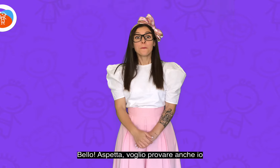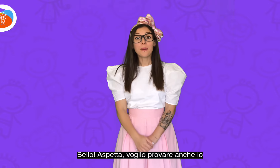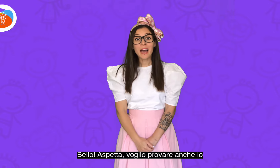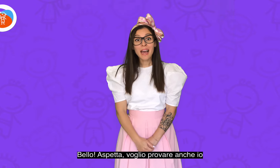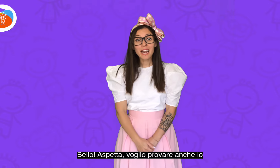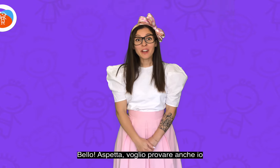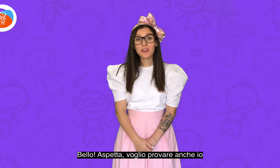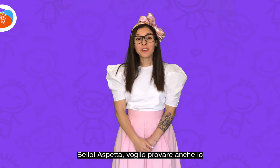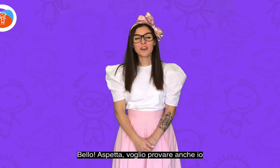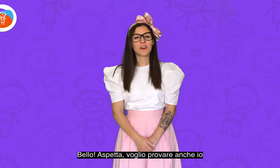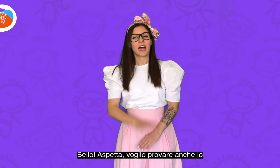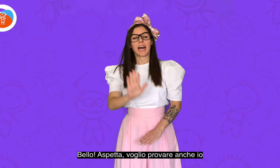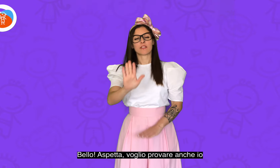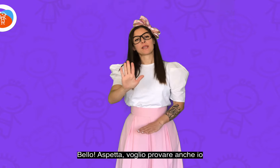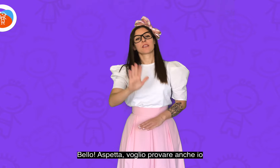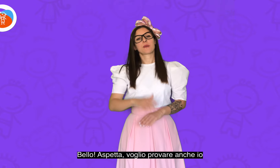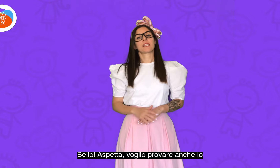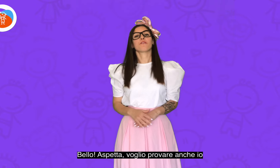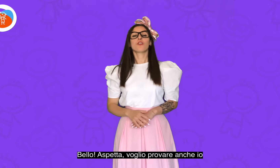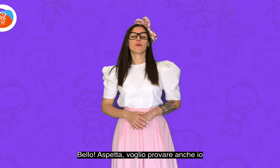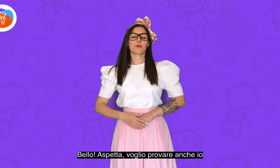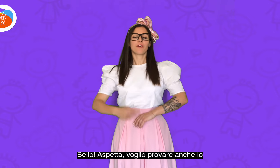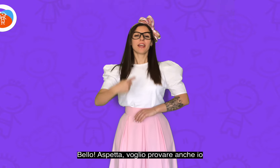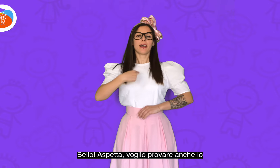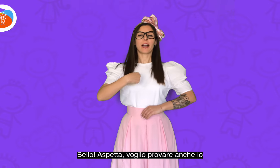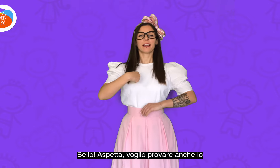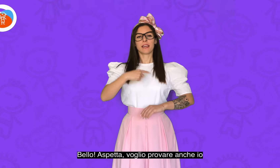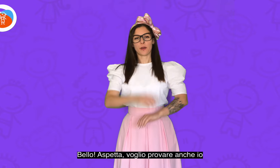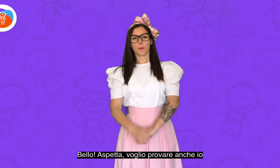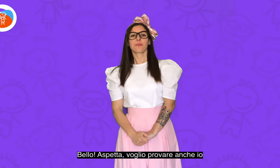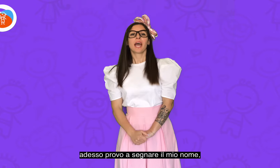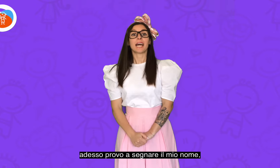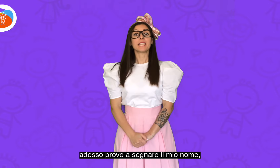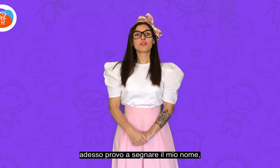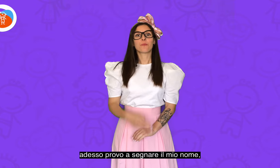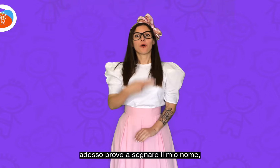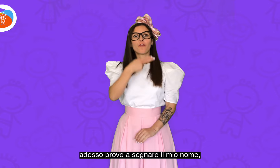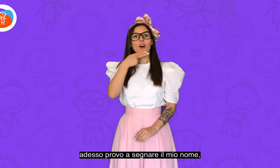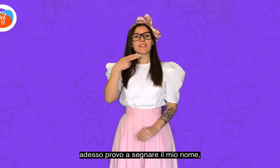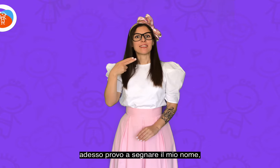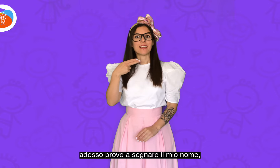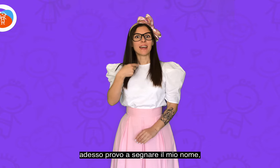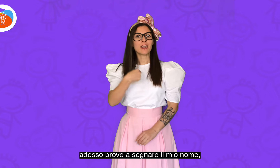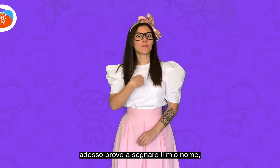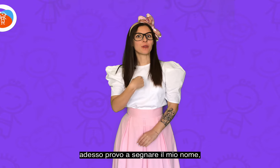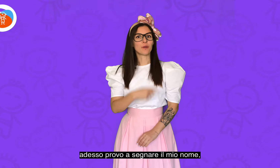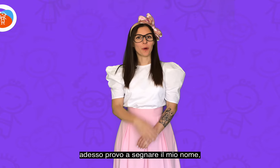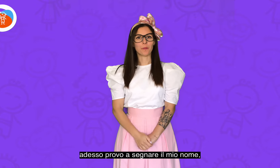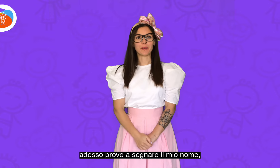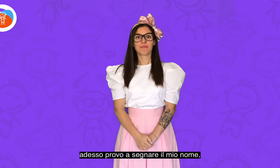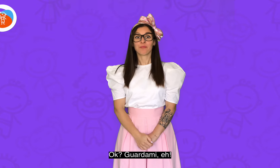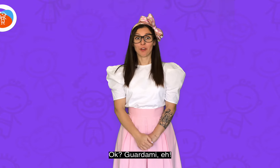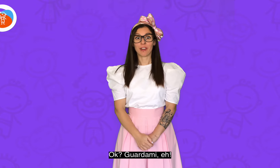Bello! Aspetta, aspetta Voglio provare anche io Adesso provo a segnare il mio nome Ok?